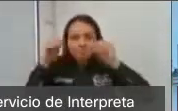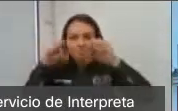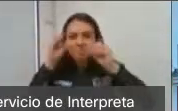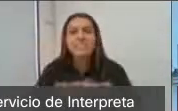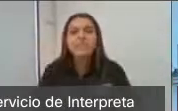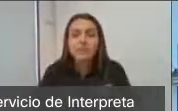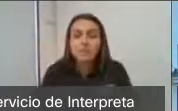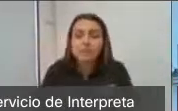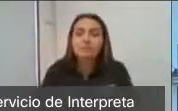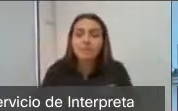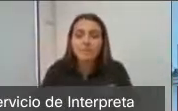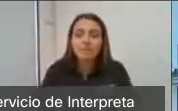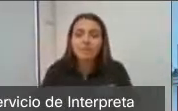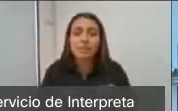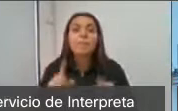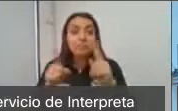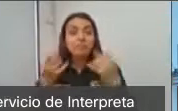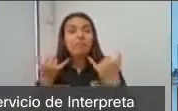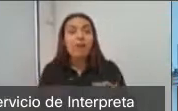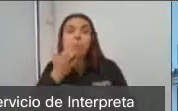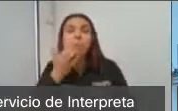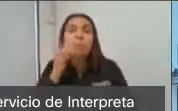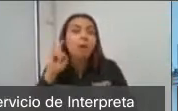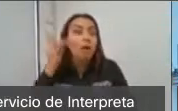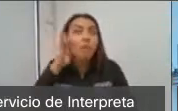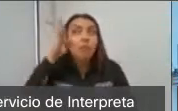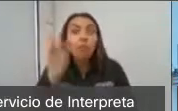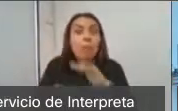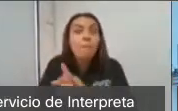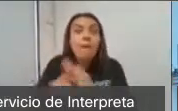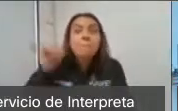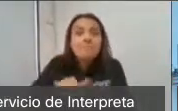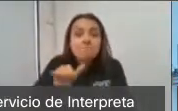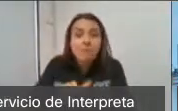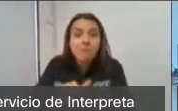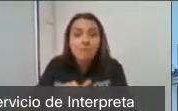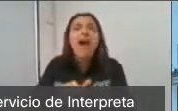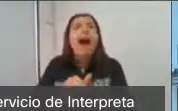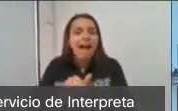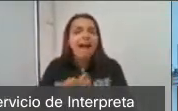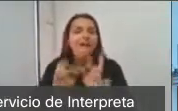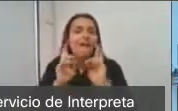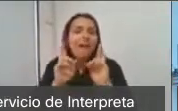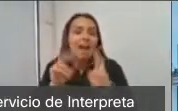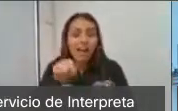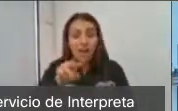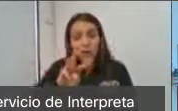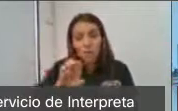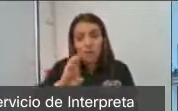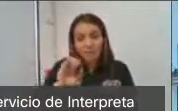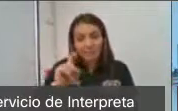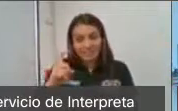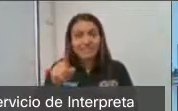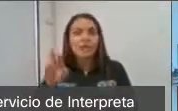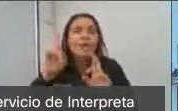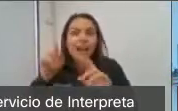pero bueno, por lo menos ya sabemos que si esto vuelve a ocurrir, necesitaremos que una plataforma como Webex piense en